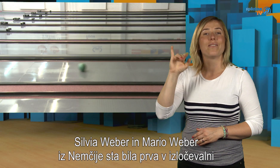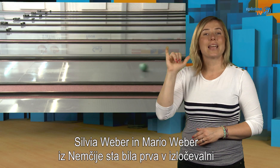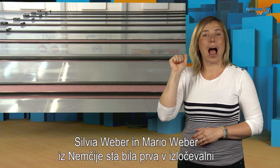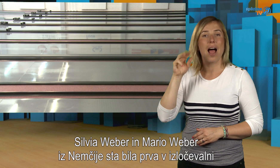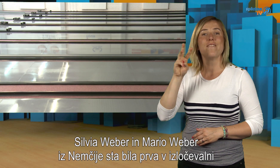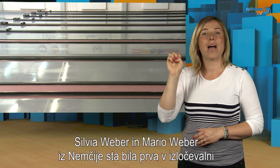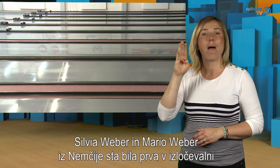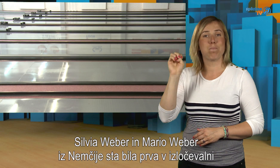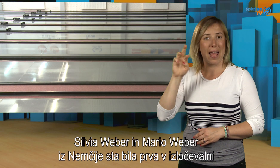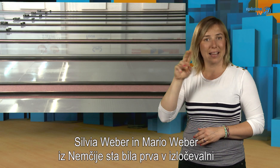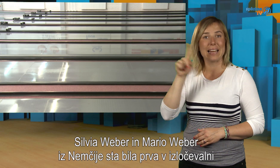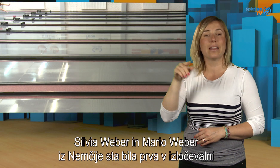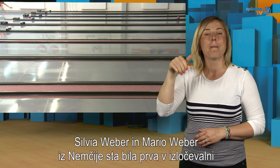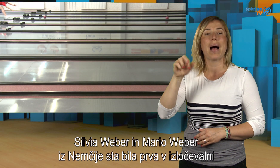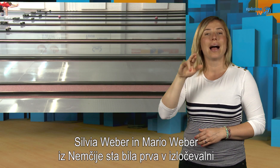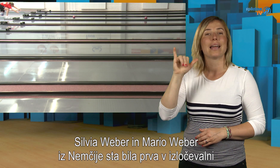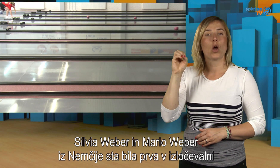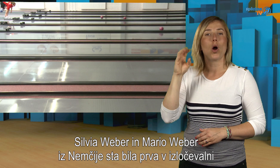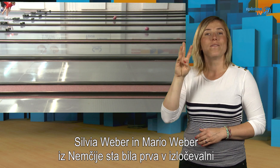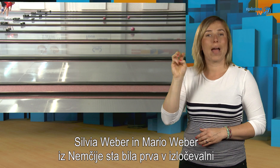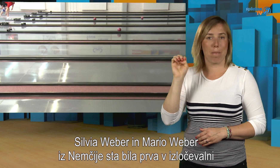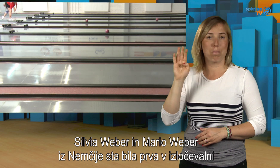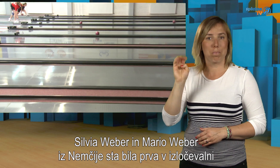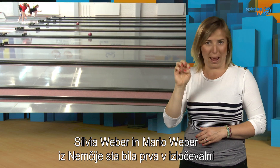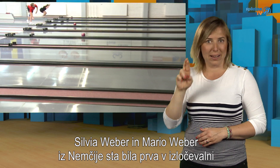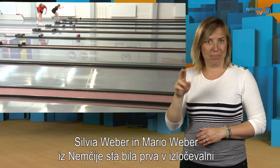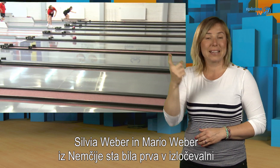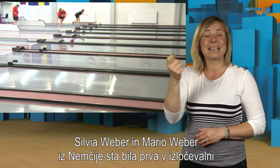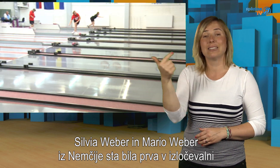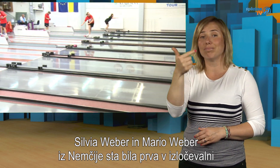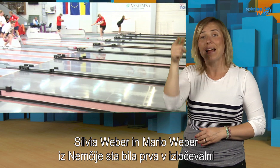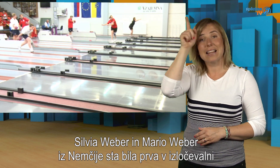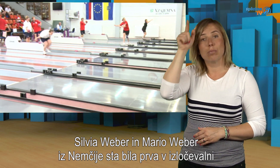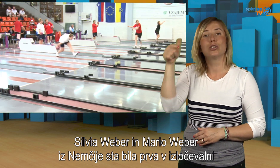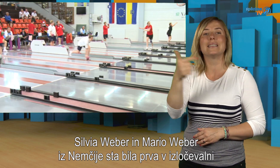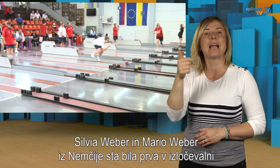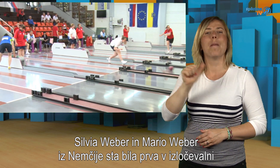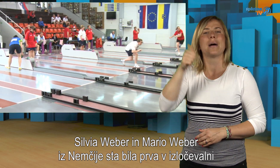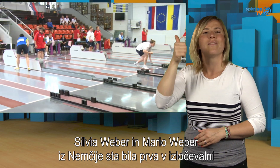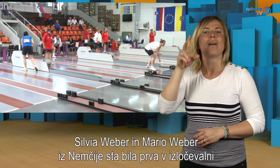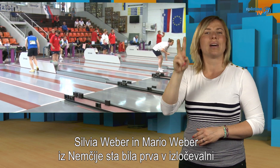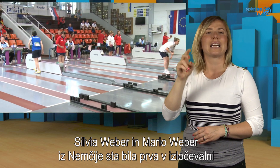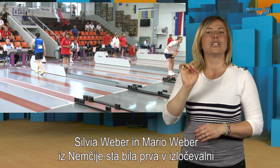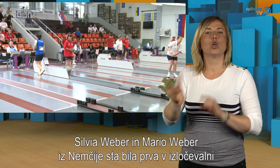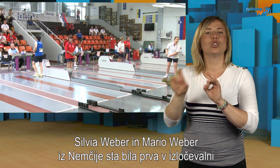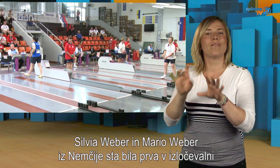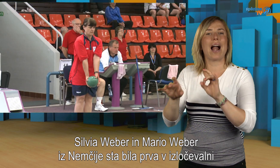Silvija Weber in Mario Weber iz Nemčije sta bila prva v izločevalni tekmi sprint, ženski par Sandra